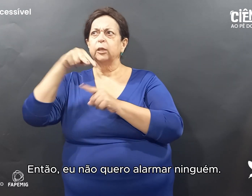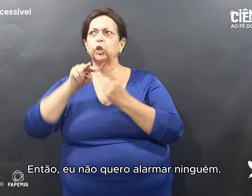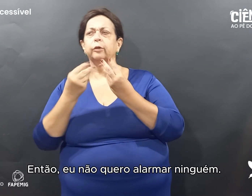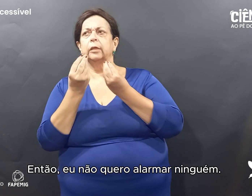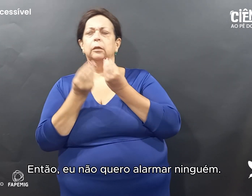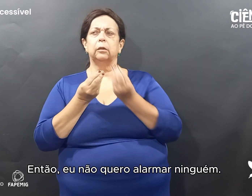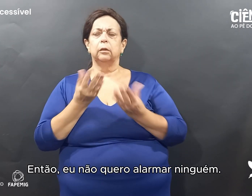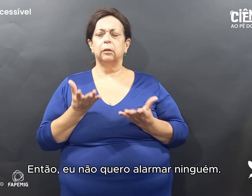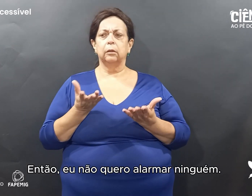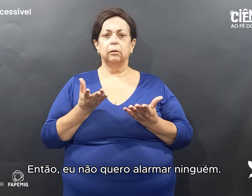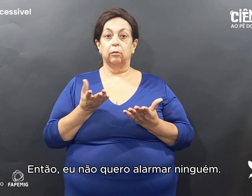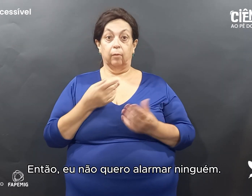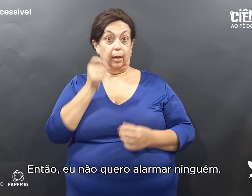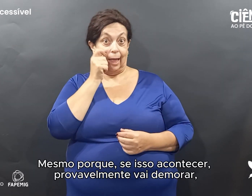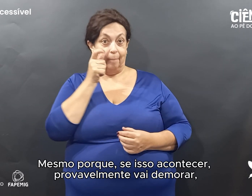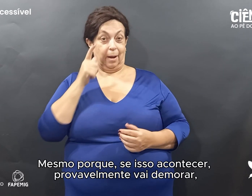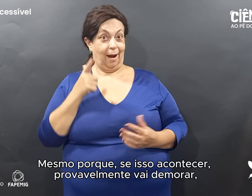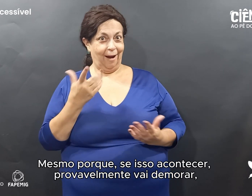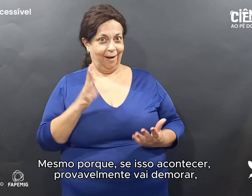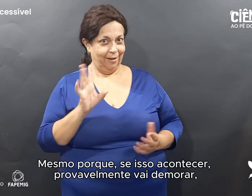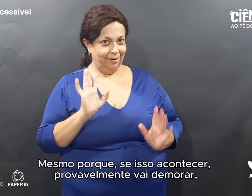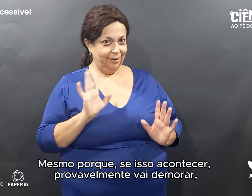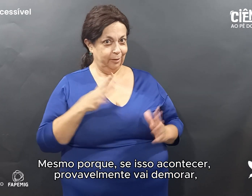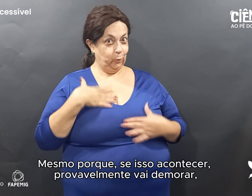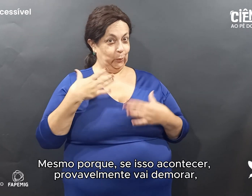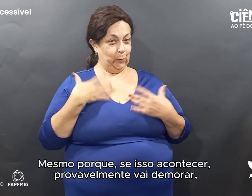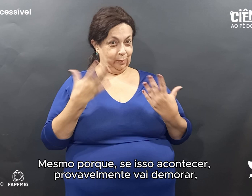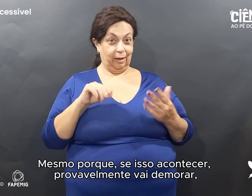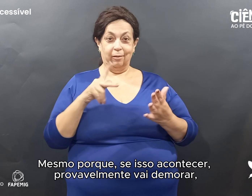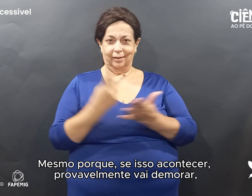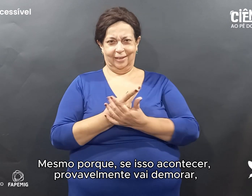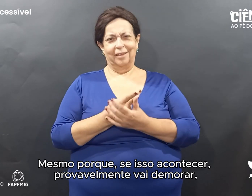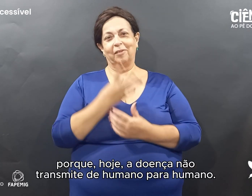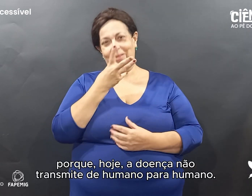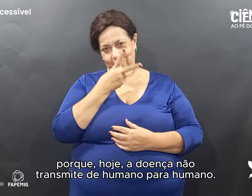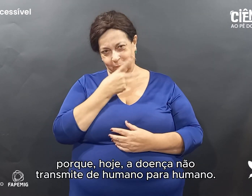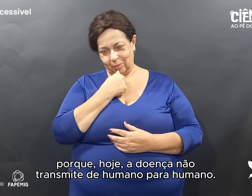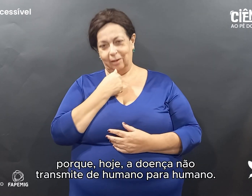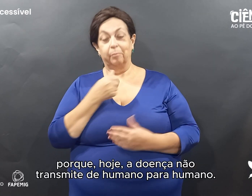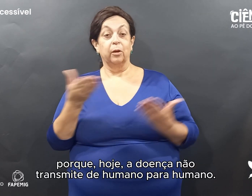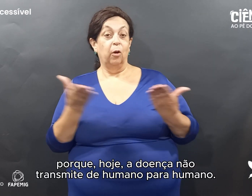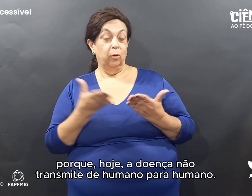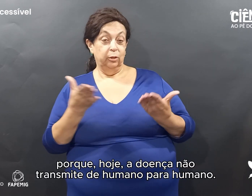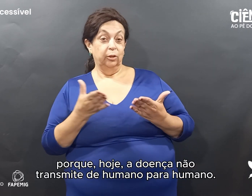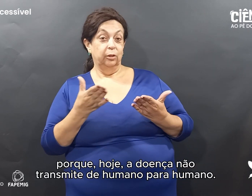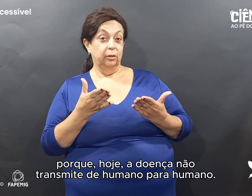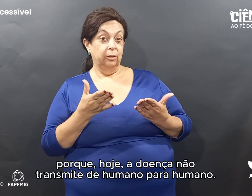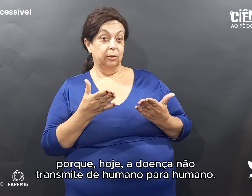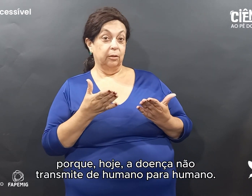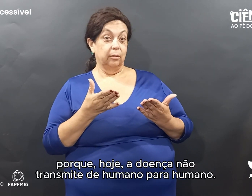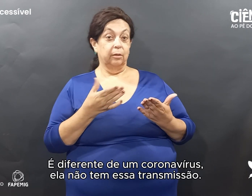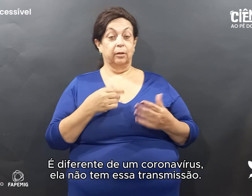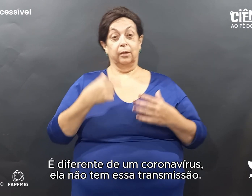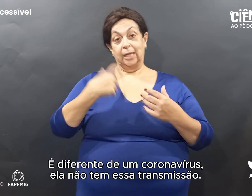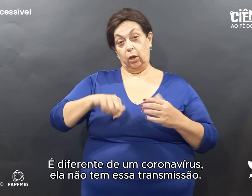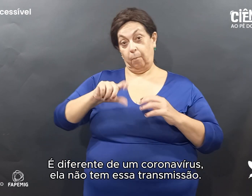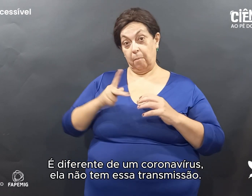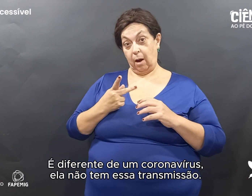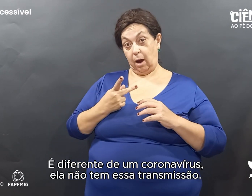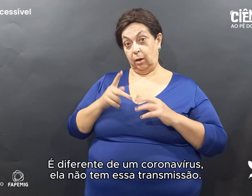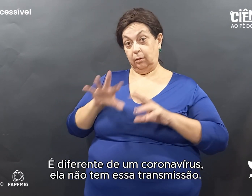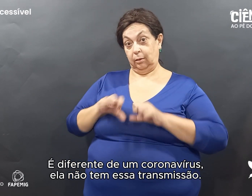Então, eu não quero alarmar ninguém. Mesmo porque se isso acontecer, provavelmente vai demorar. Porque hoje a doença não transmite de humano para humano. É diferente